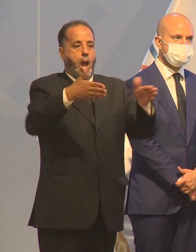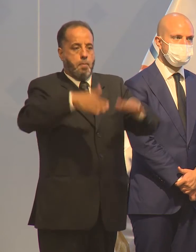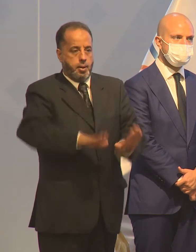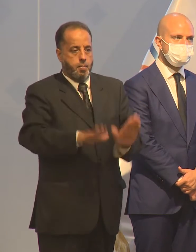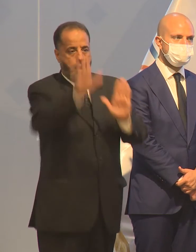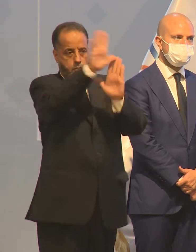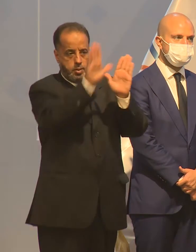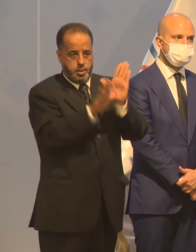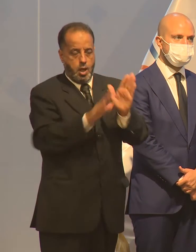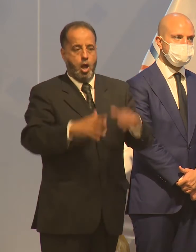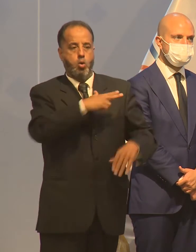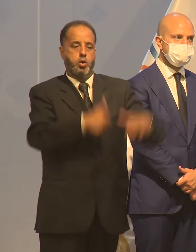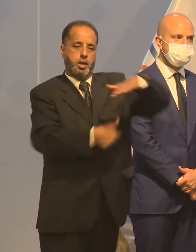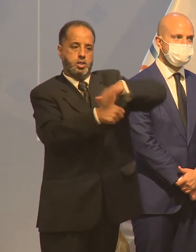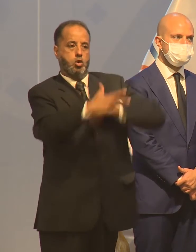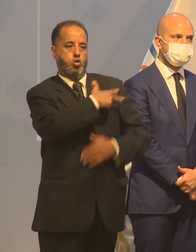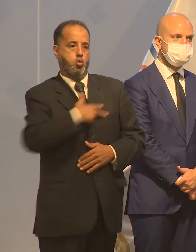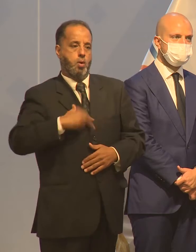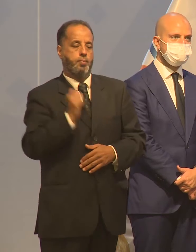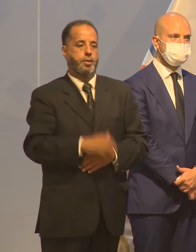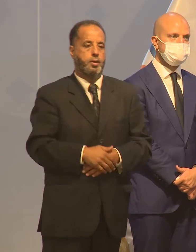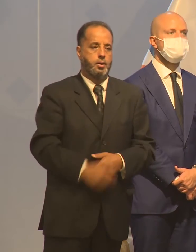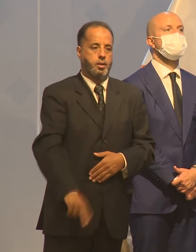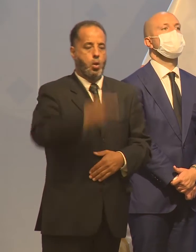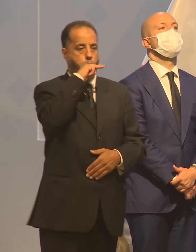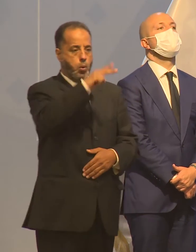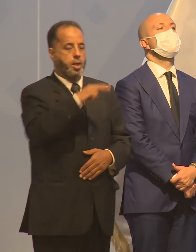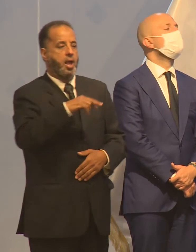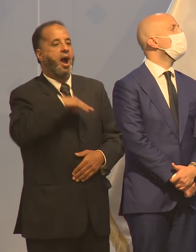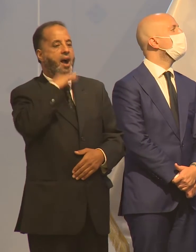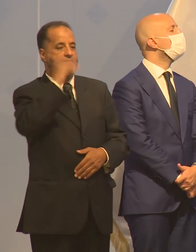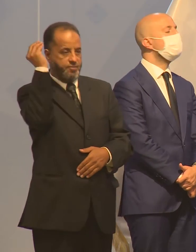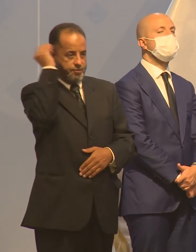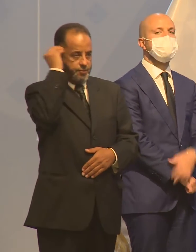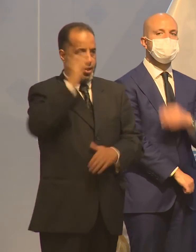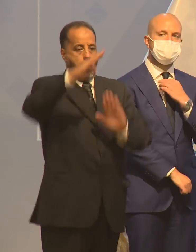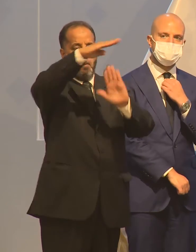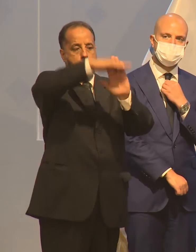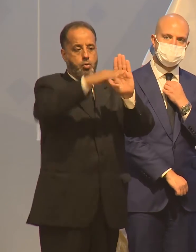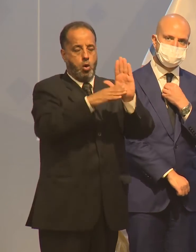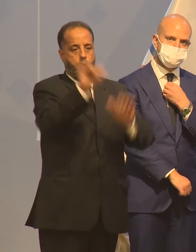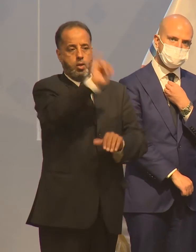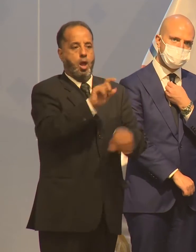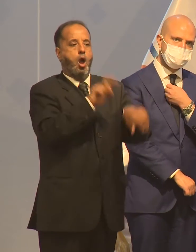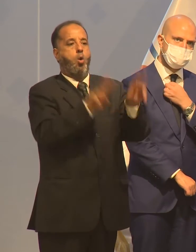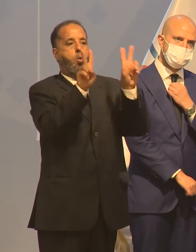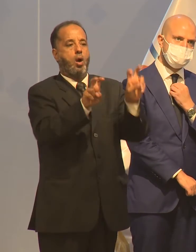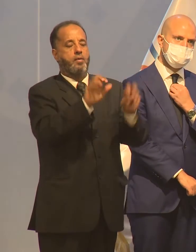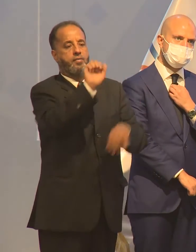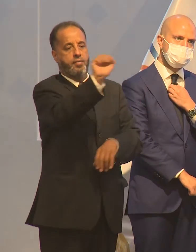البرلمانية أو الرئاسية. وبالتالي زي ما قلت لك يعني هذا الموضوع يتوقف على